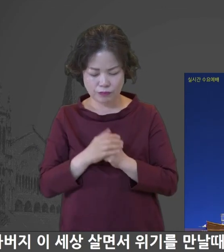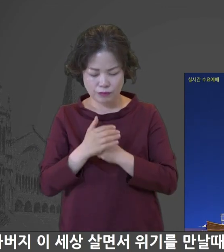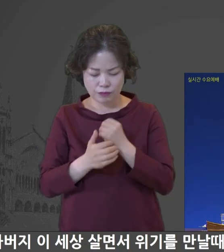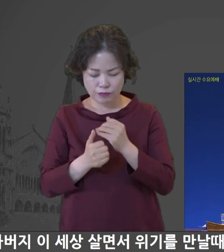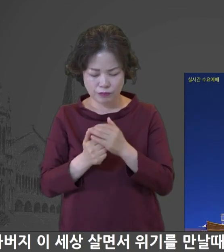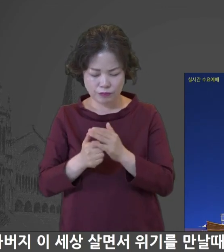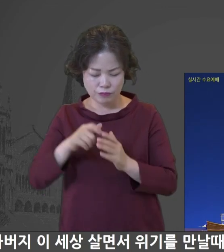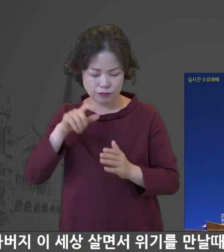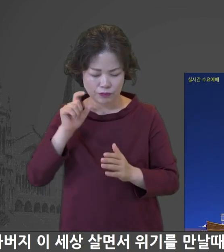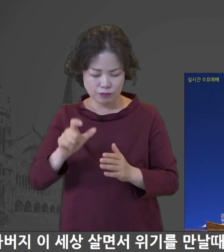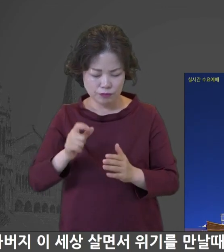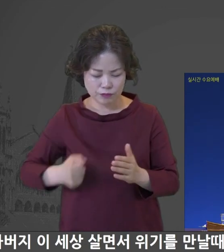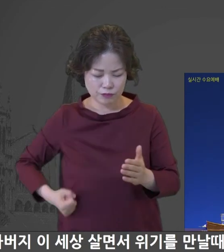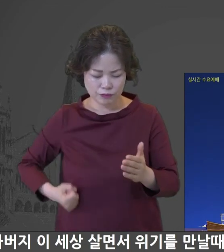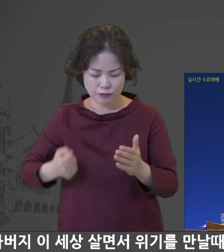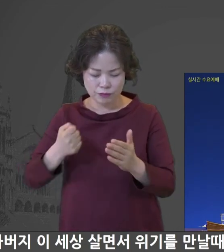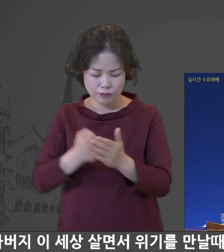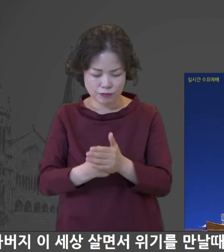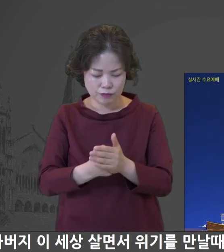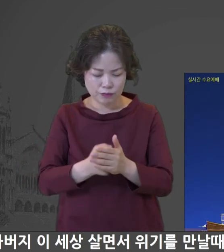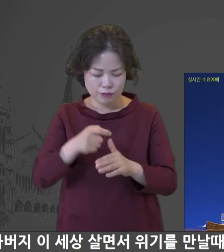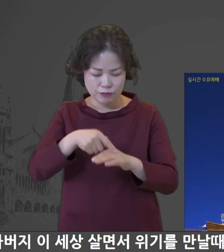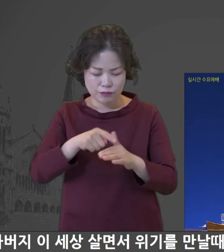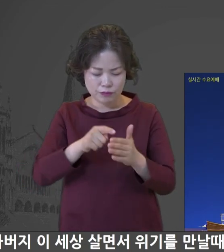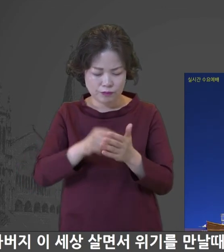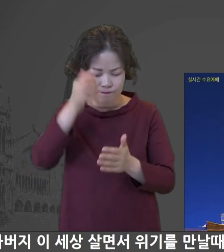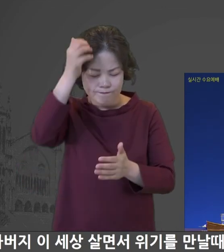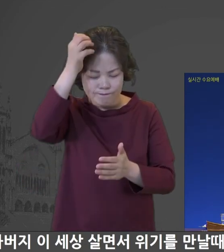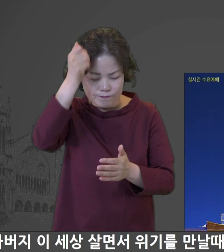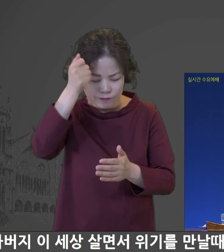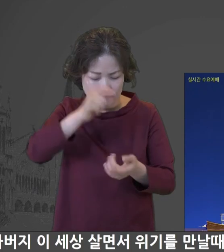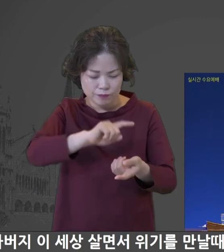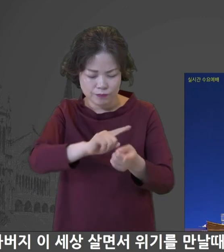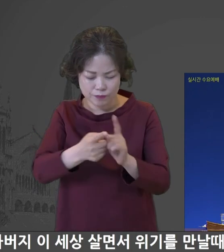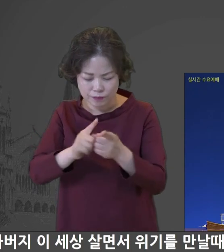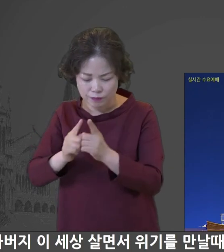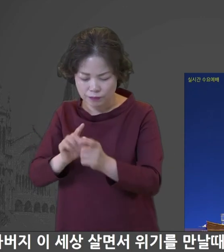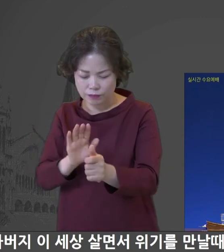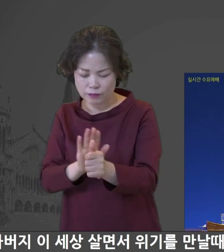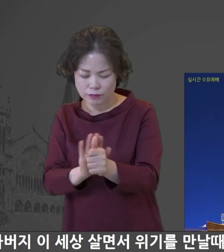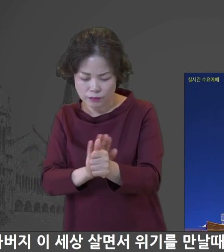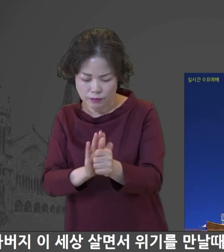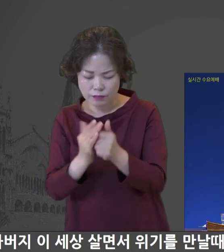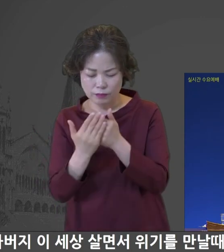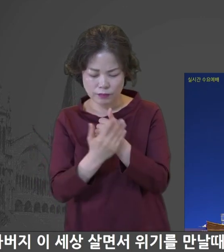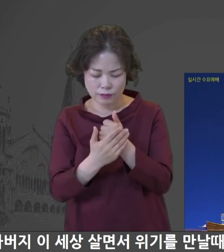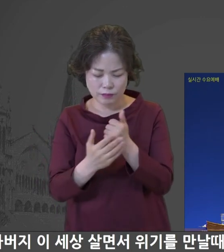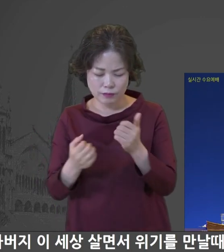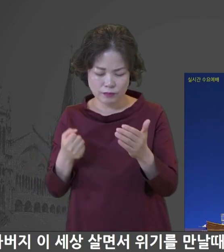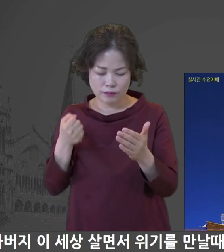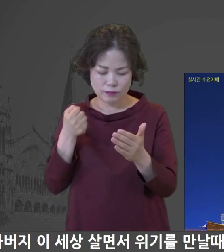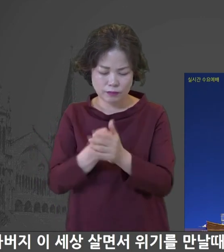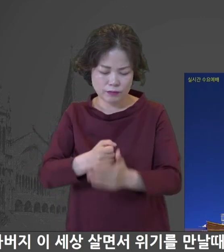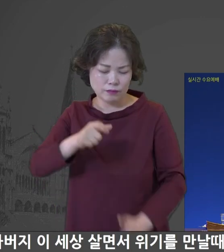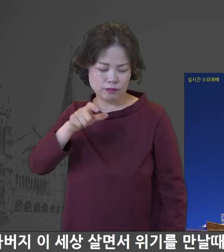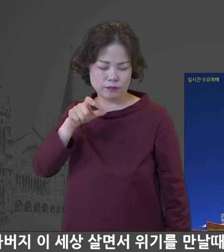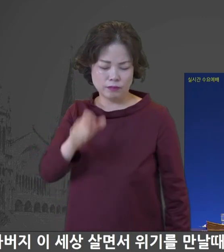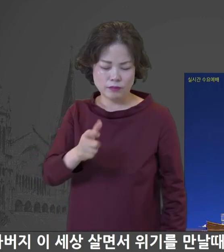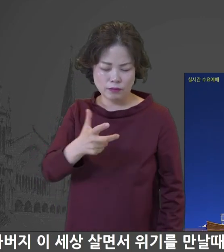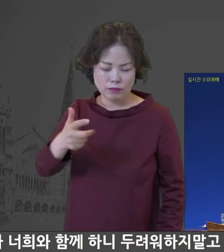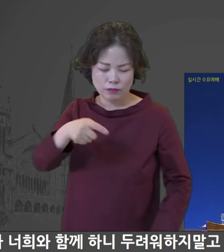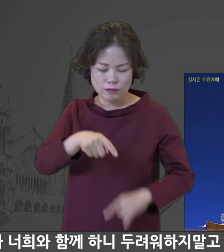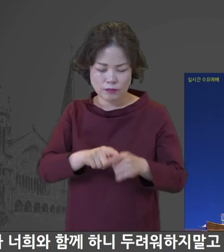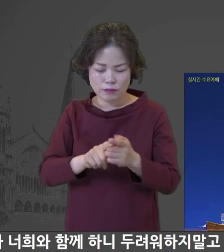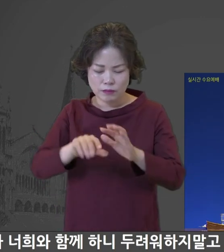오늘 강하고 담대하라는 이 말씀을 우리 마음에 새기게 하시며 우리가 서로 격려하며 강하고 담대하여 주님의